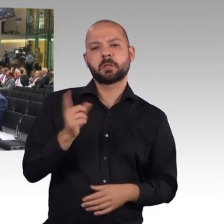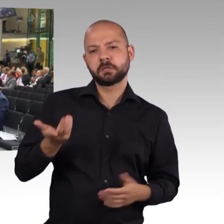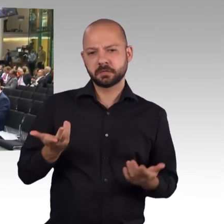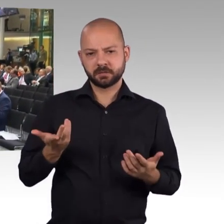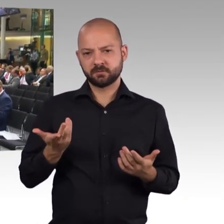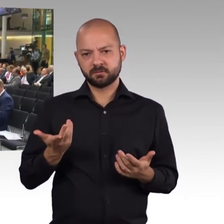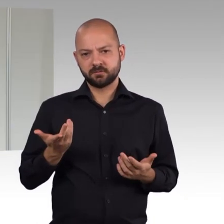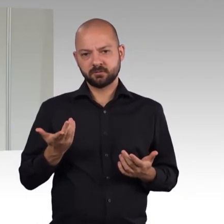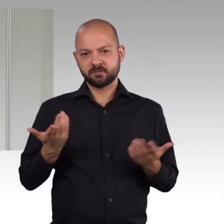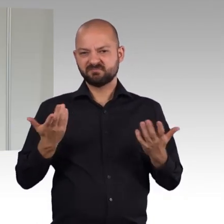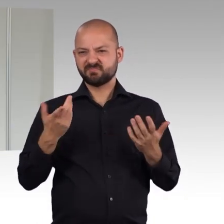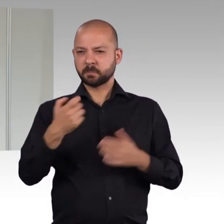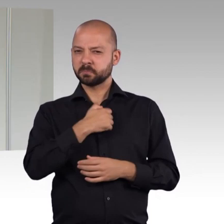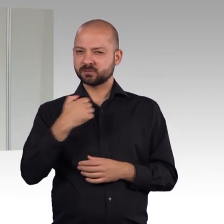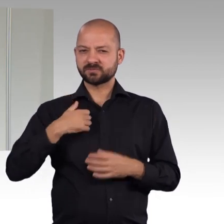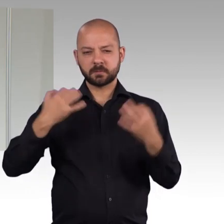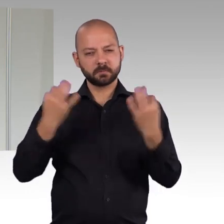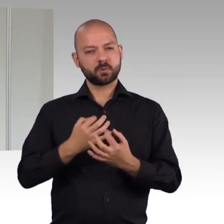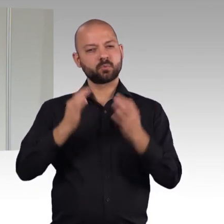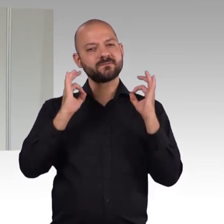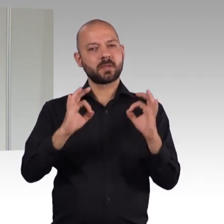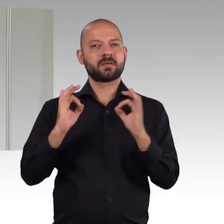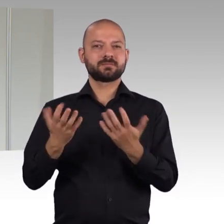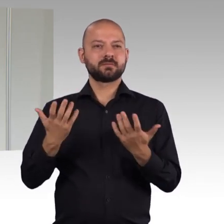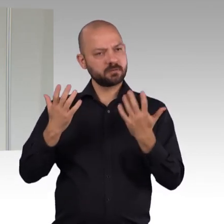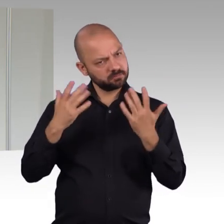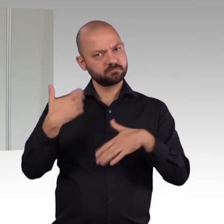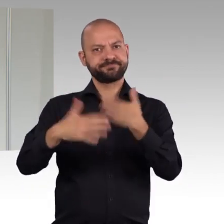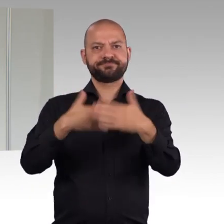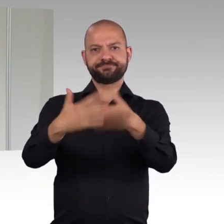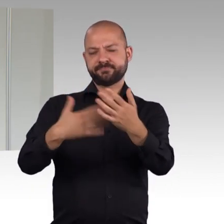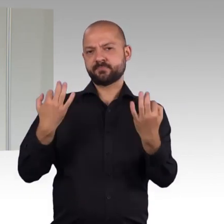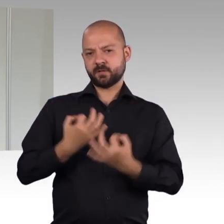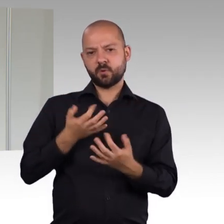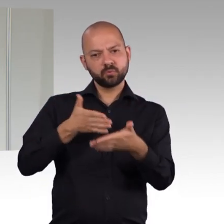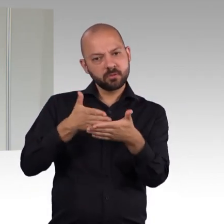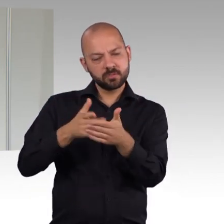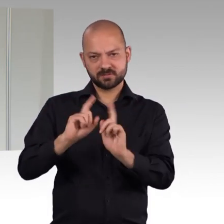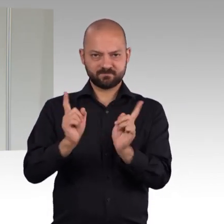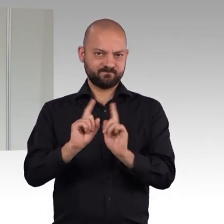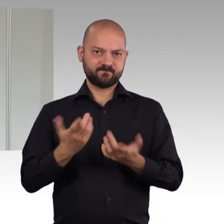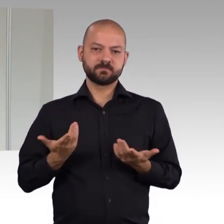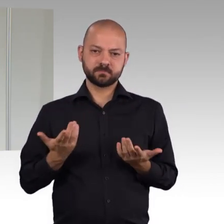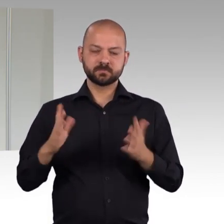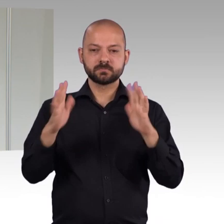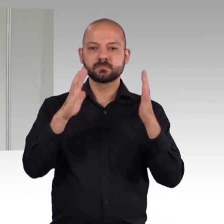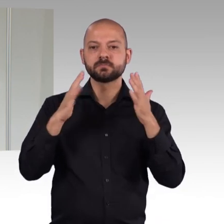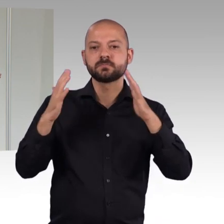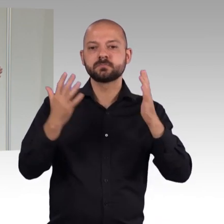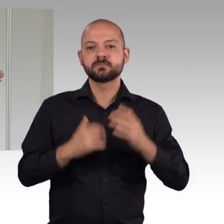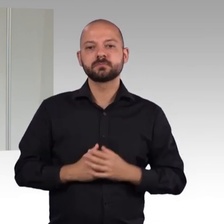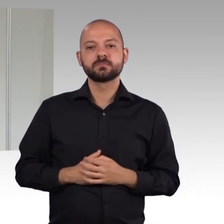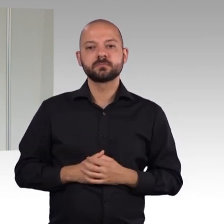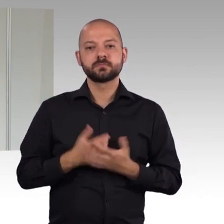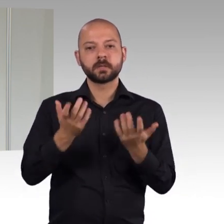Und Multilateralismus, auch wenn es nicht angenehm ist, bedeutet eben auch, dass Deutschland bereit ist, Verantwortung zu übernehmen. Dass es